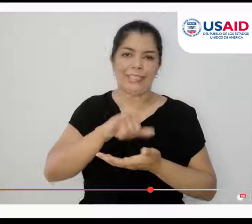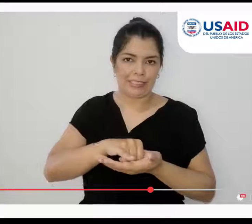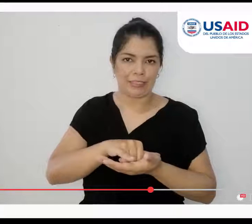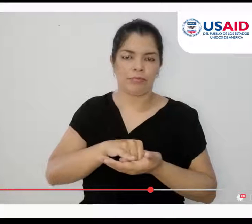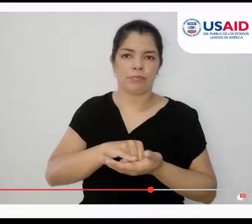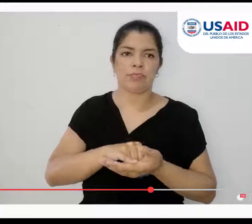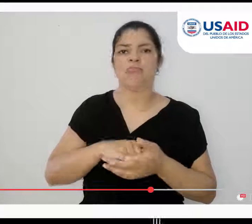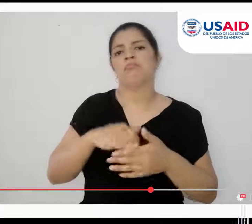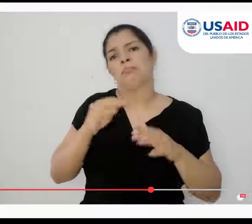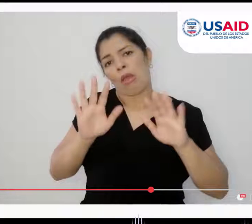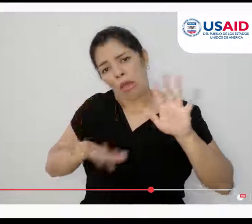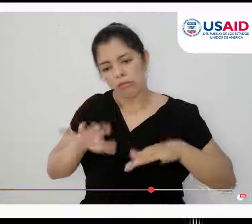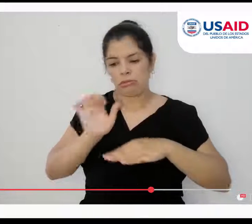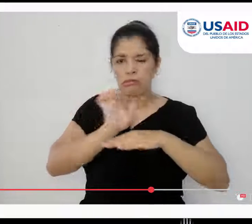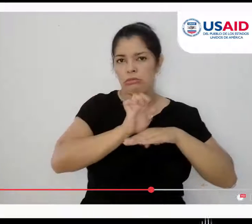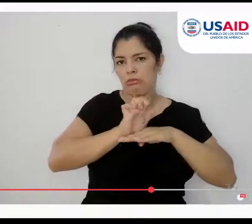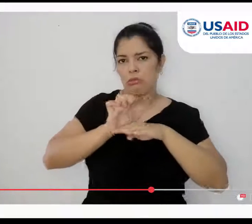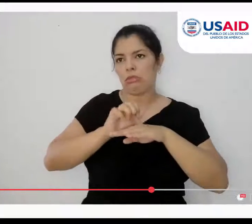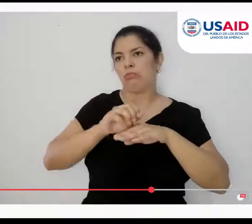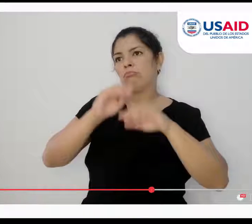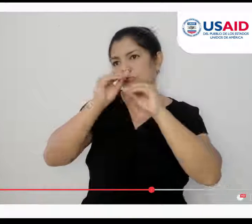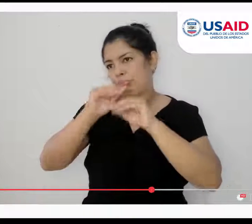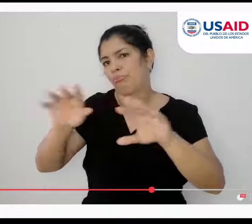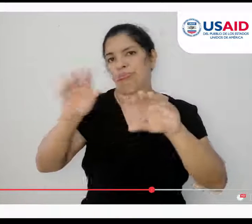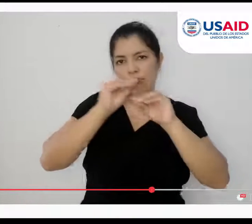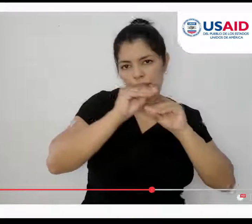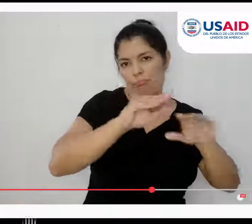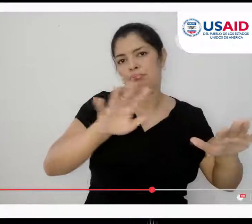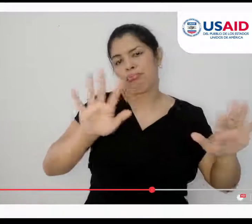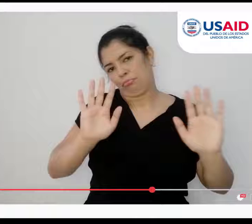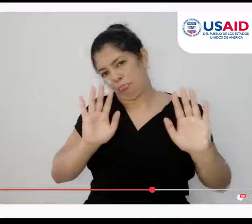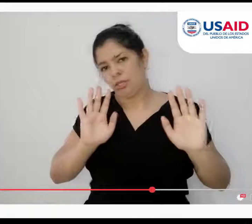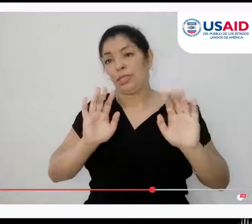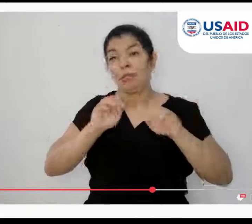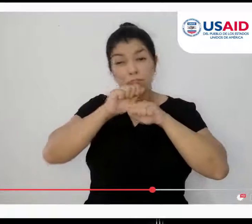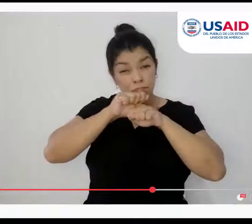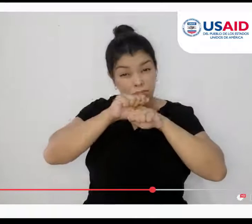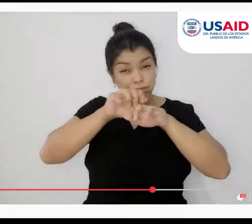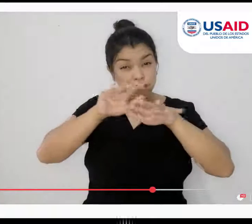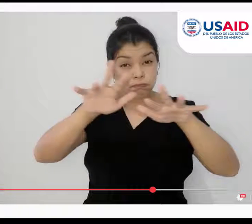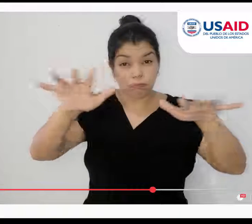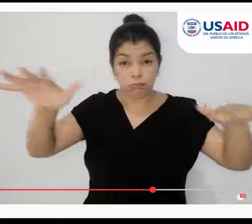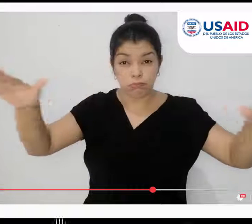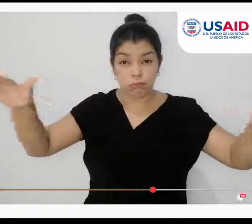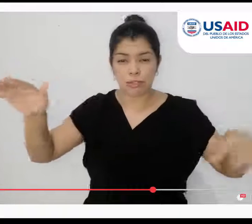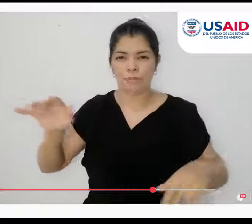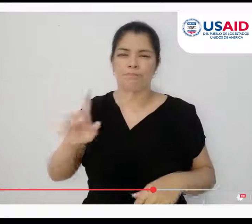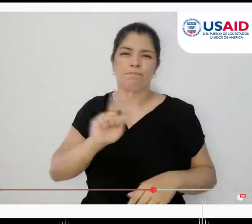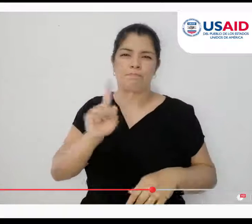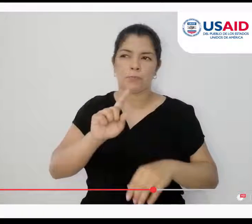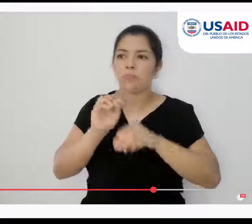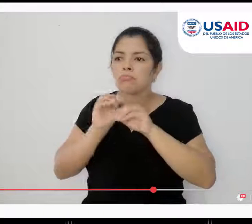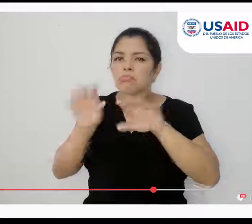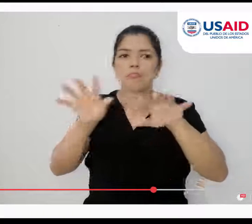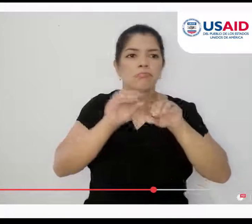estas campañas o digamos estas ofertas no siempre se hacen de manera masiva,